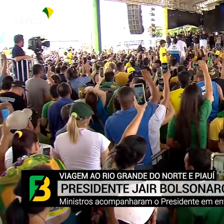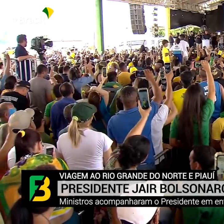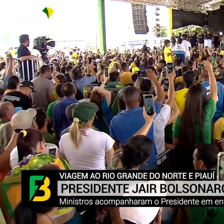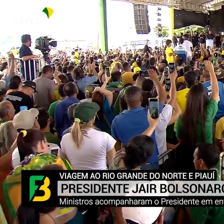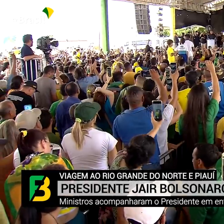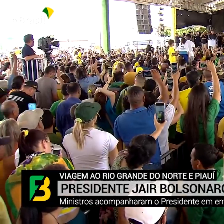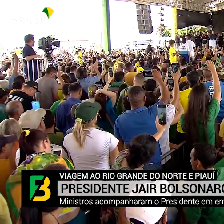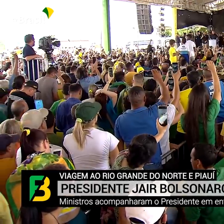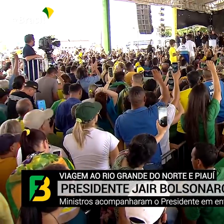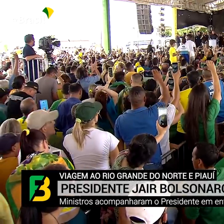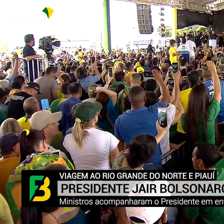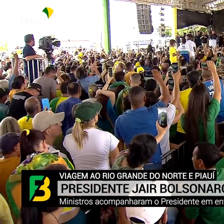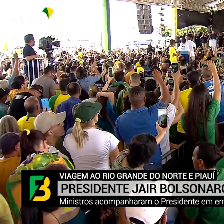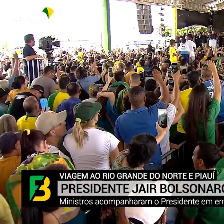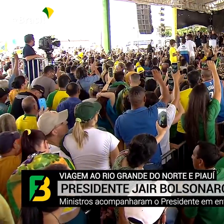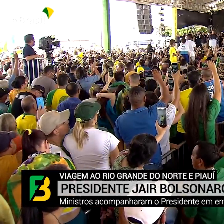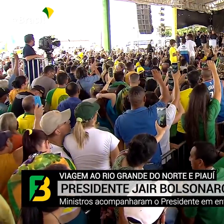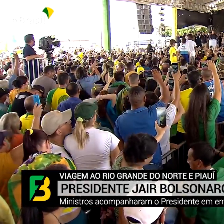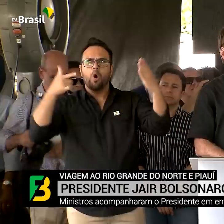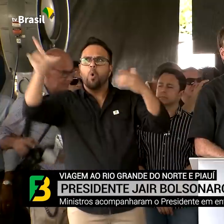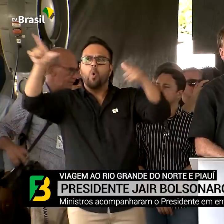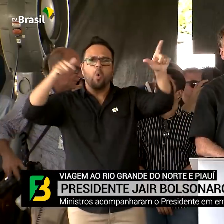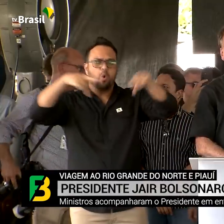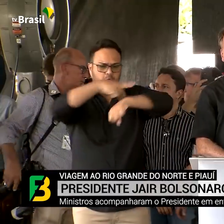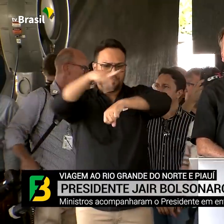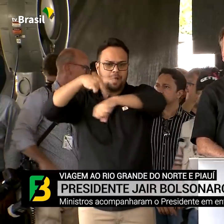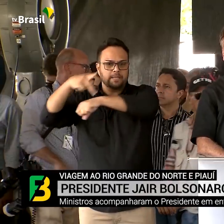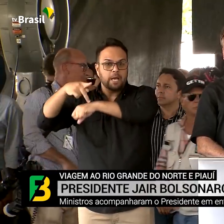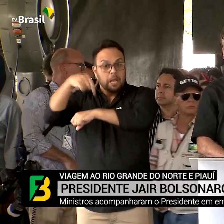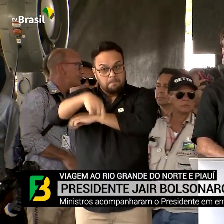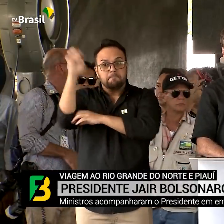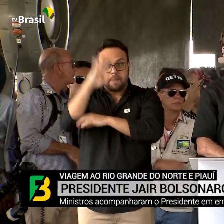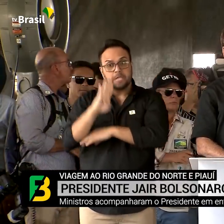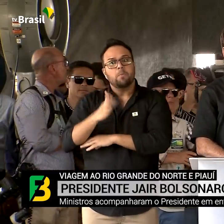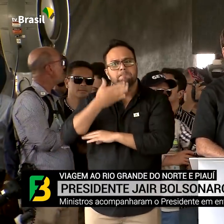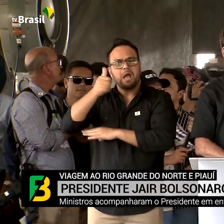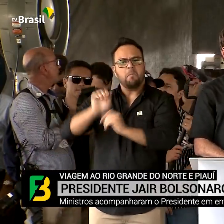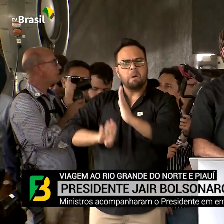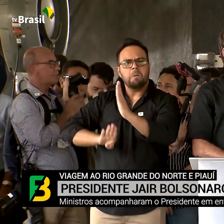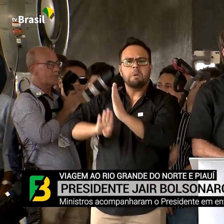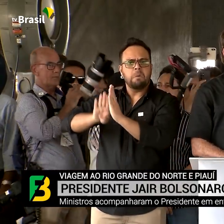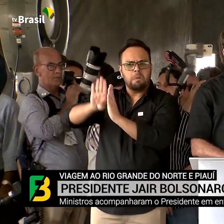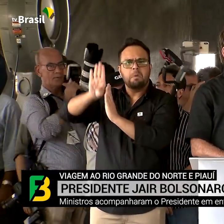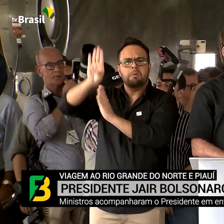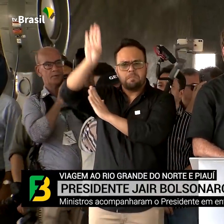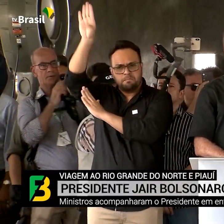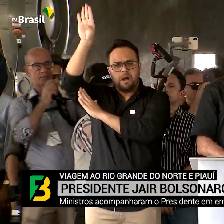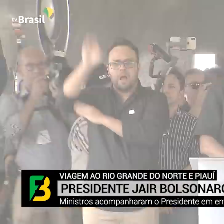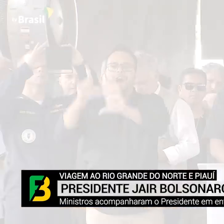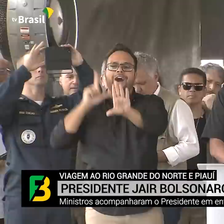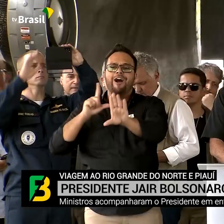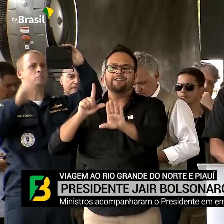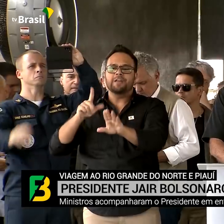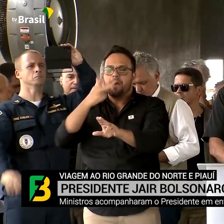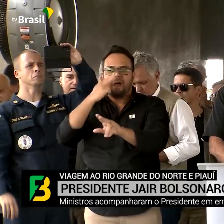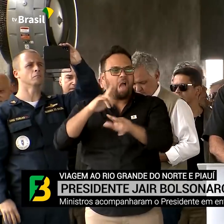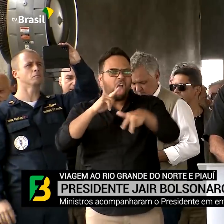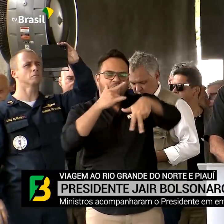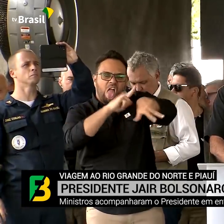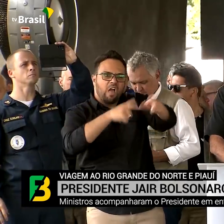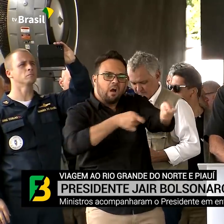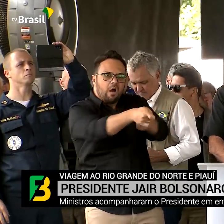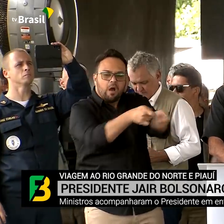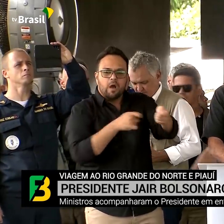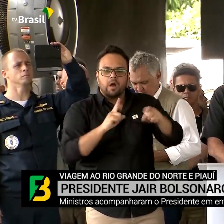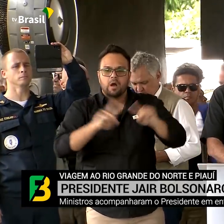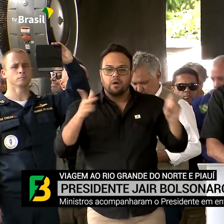da grande maioria dos outros países, é o que melhor tem se saído na questão da economia. Quando se